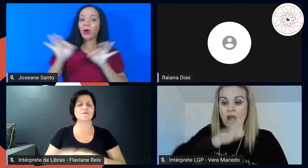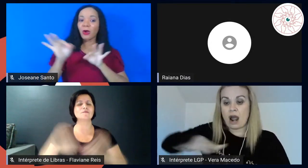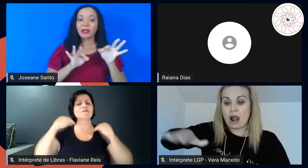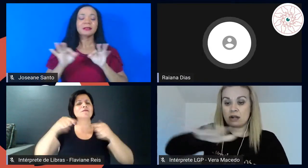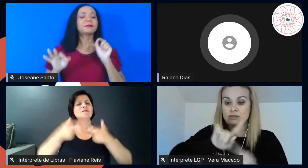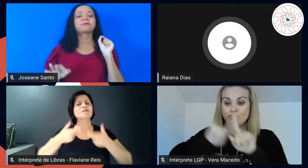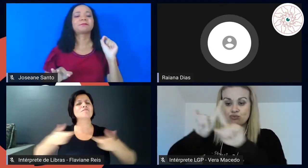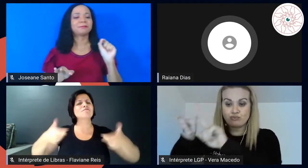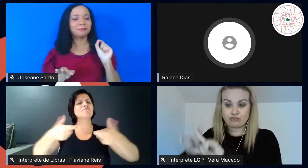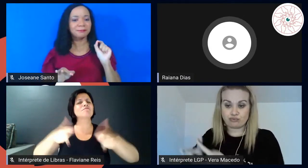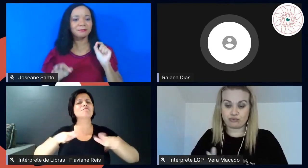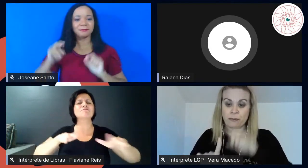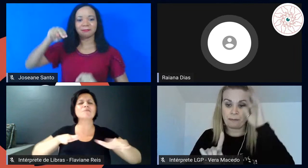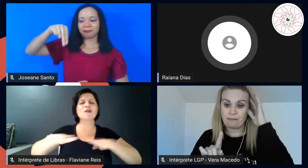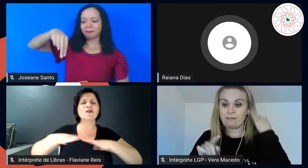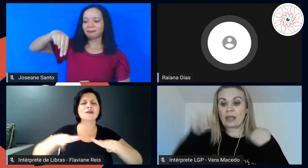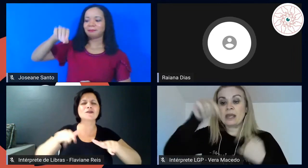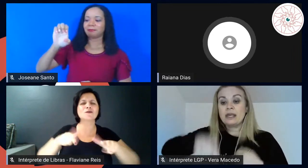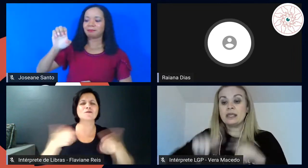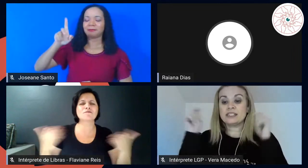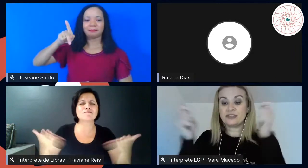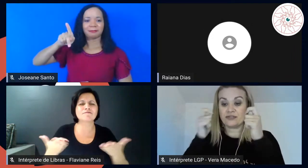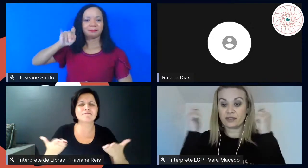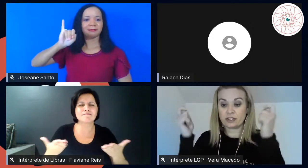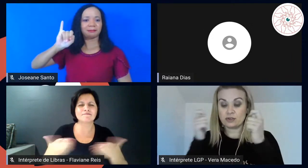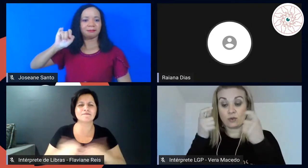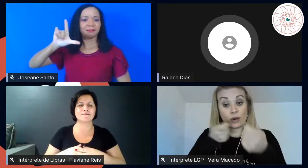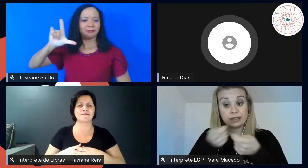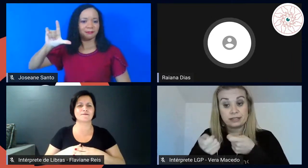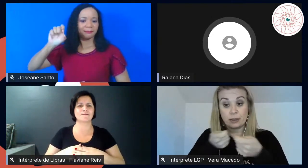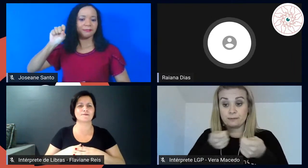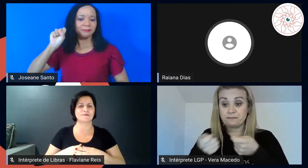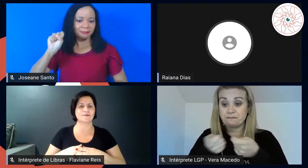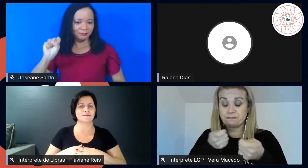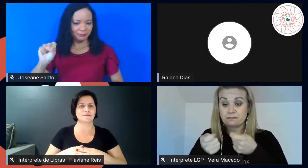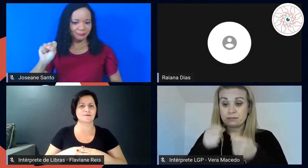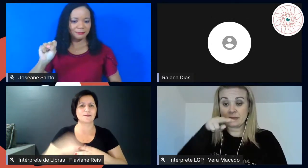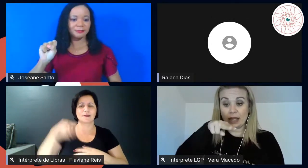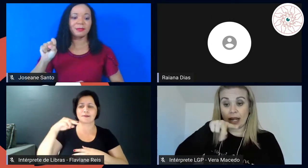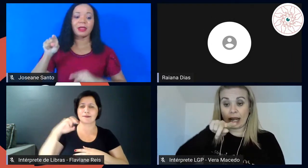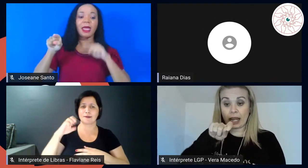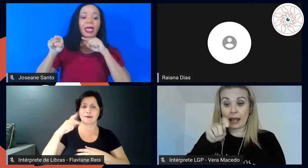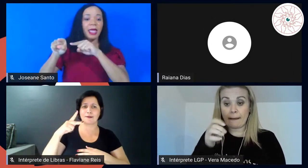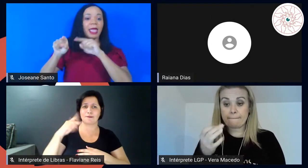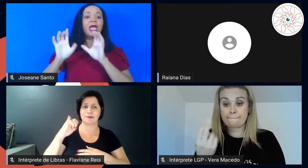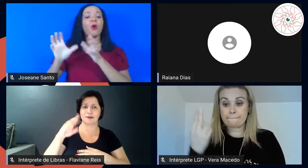esferas. Este evento ele foi organizado pelo Nepius.